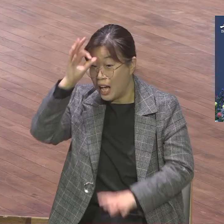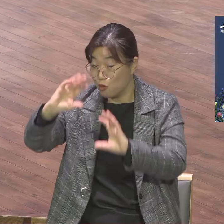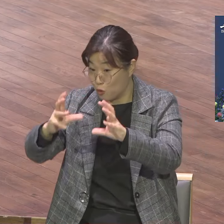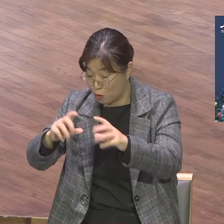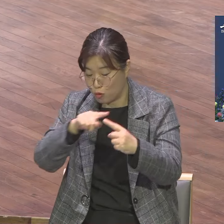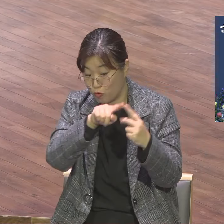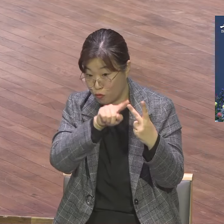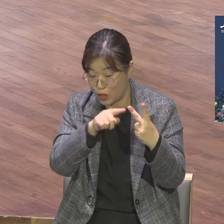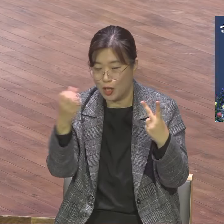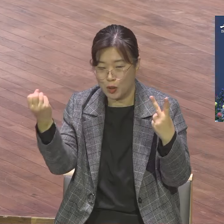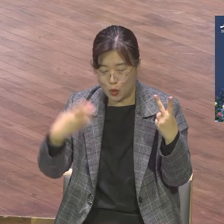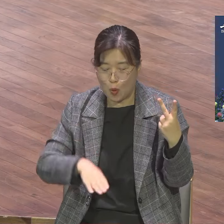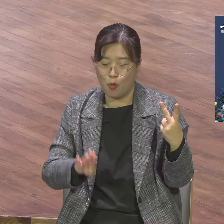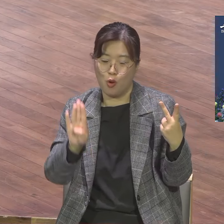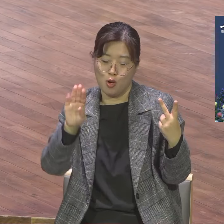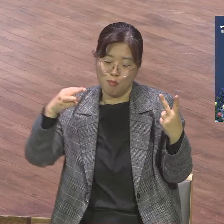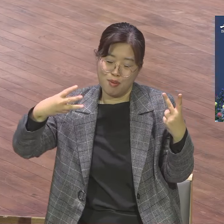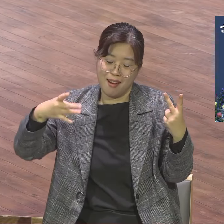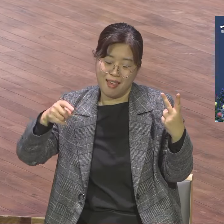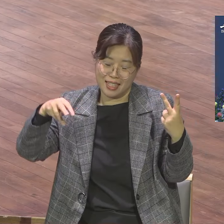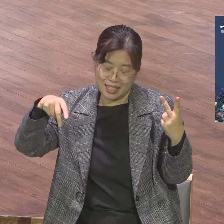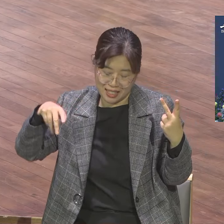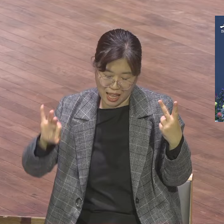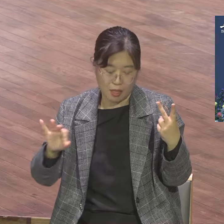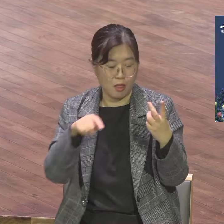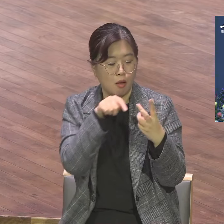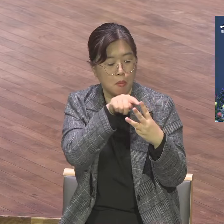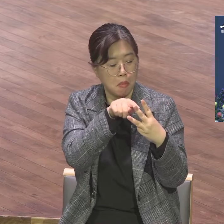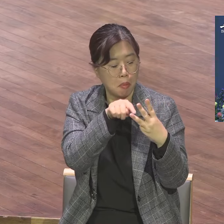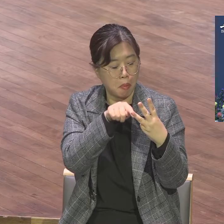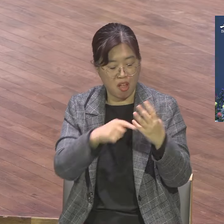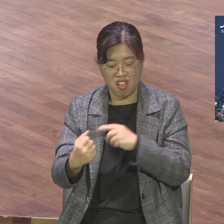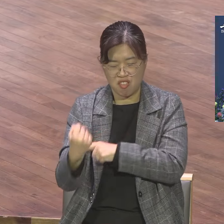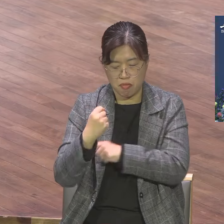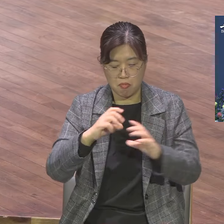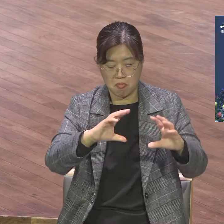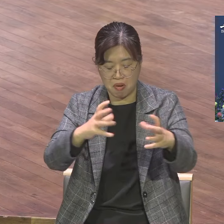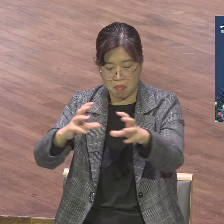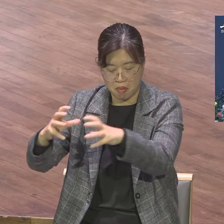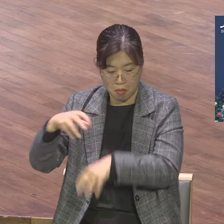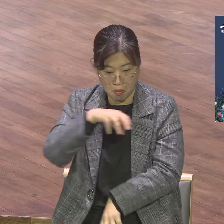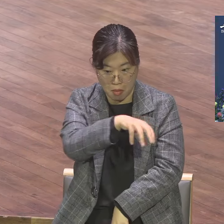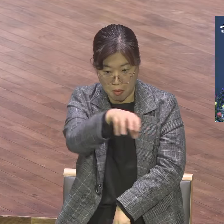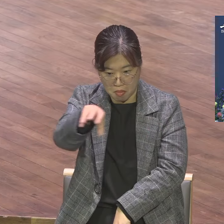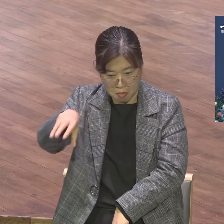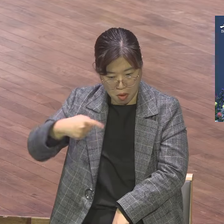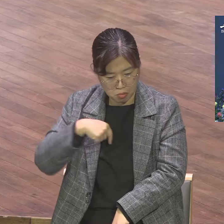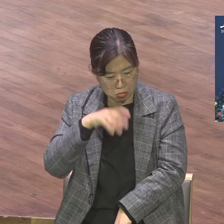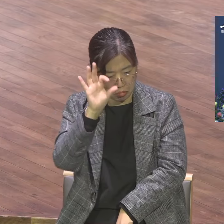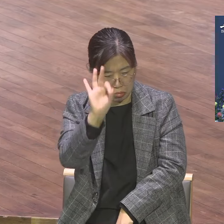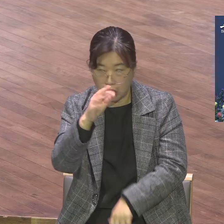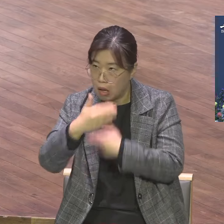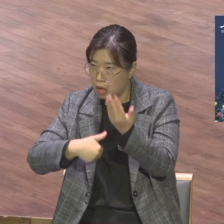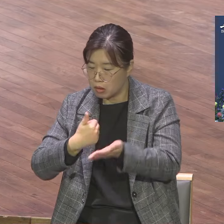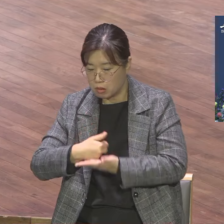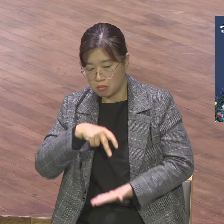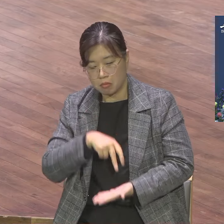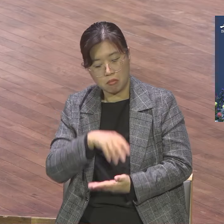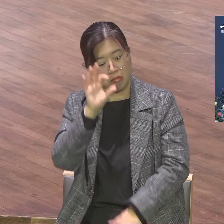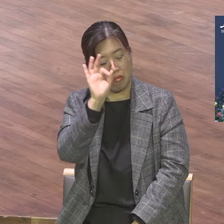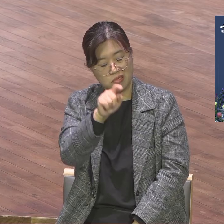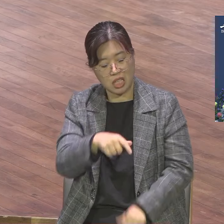블레셋, 모압, 다메섹 이 10개국의 심판에 대해서 쫙 나와 있어. 그 이유가 있어.